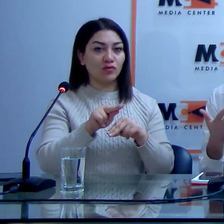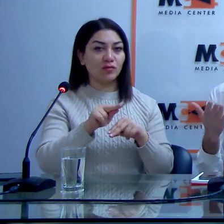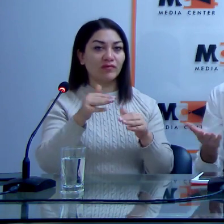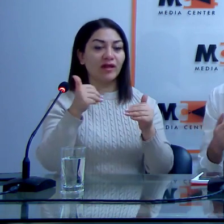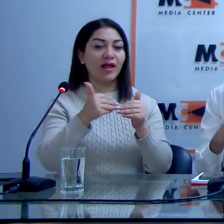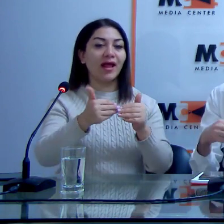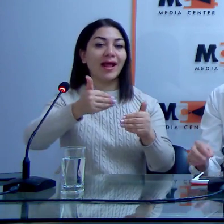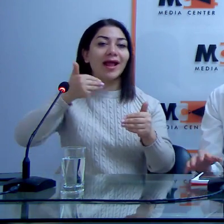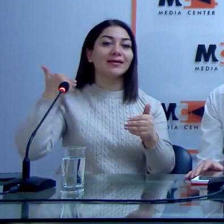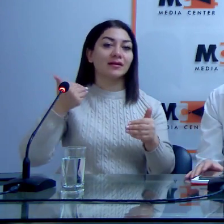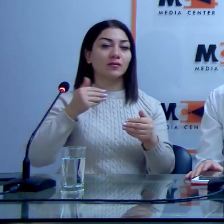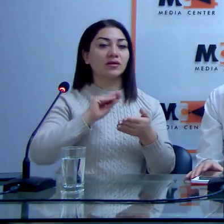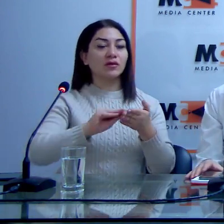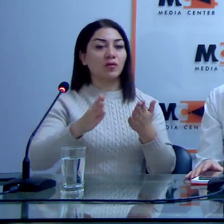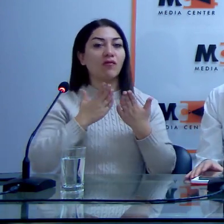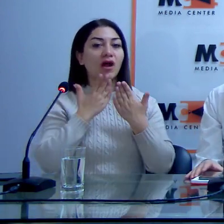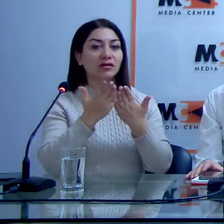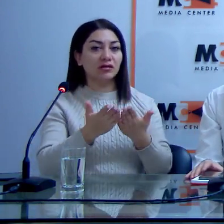հետաքրքրում քրելու կարդալու